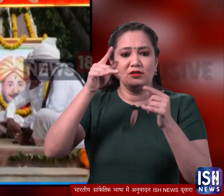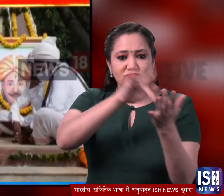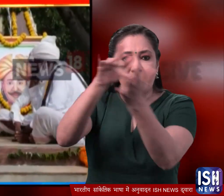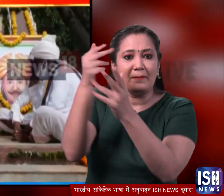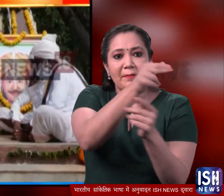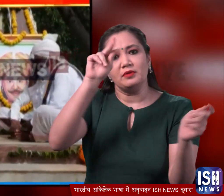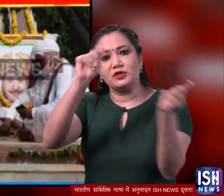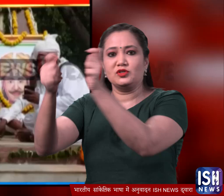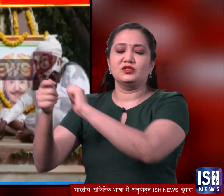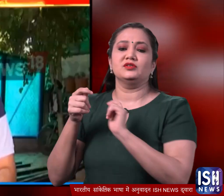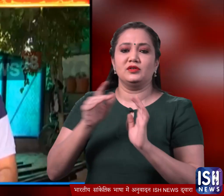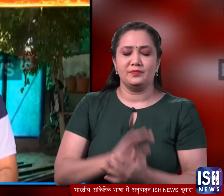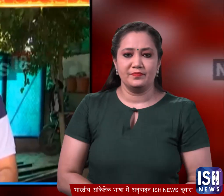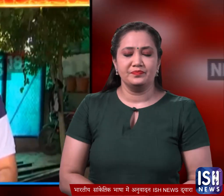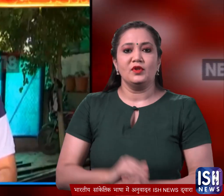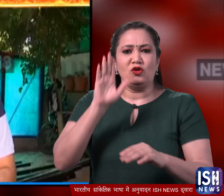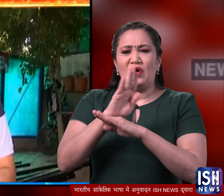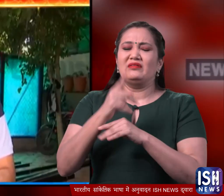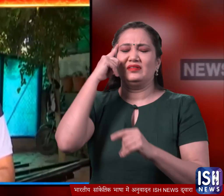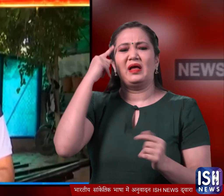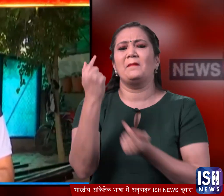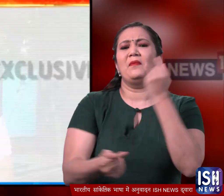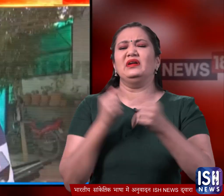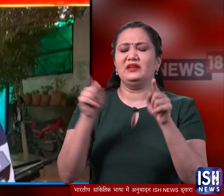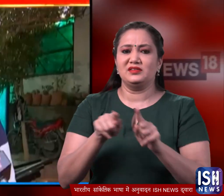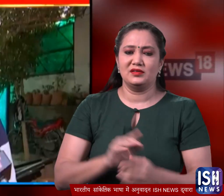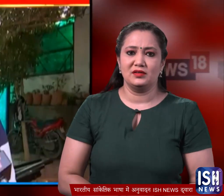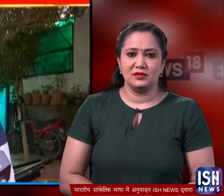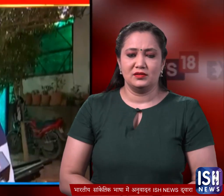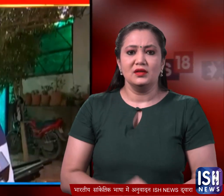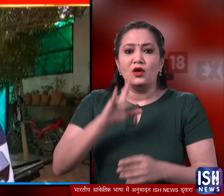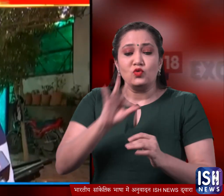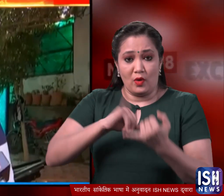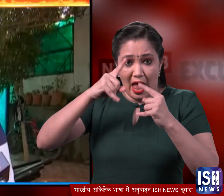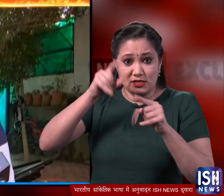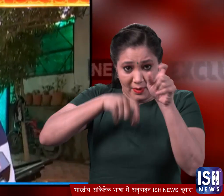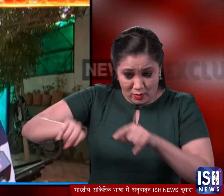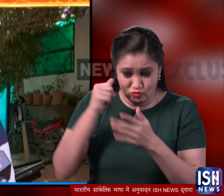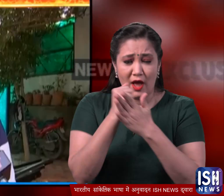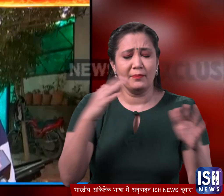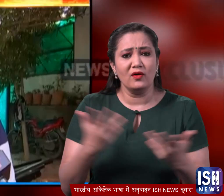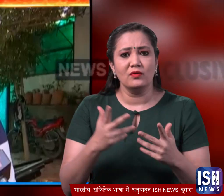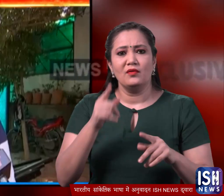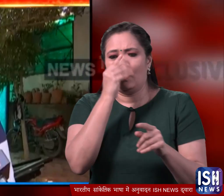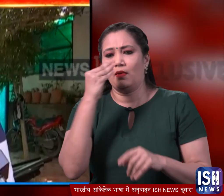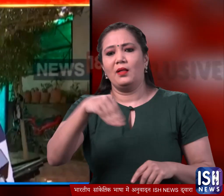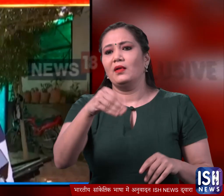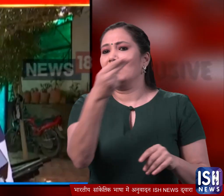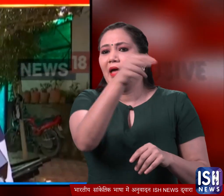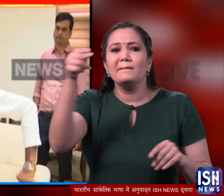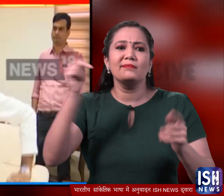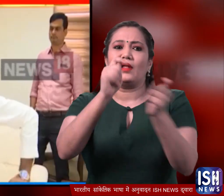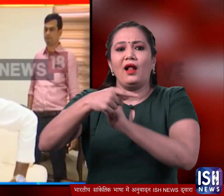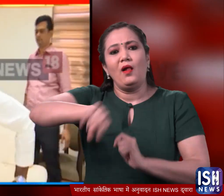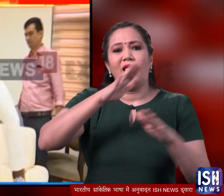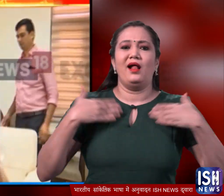कई जगहों के नाम रखने का फैसला किया, जिसे कांग्रेस ने सियासी चाल माना। आदिवासियों के लिए आप क्या कर रहे हैं? आप सिर्फ झुंझुना पकड़ा रहे, सिर्फ नाम